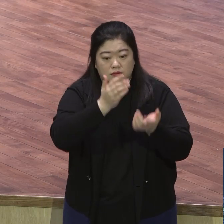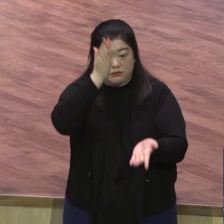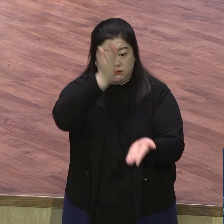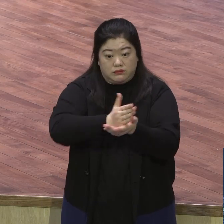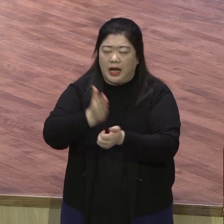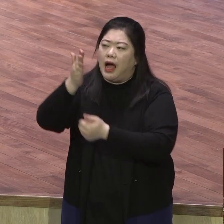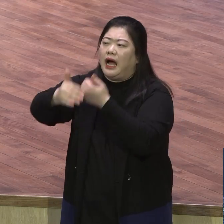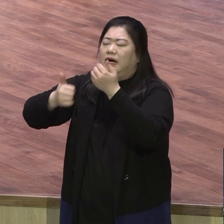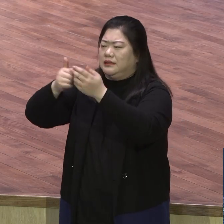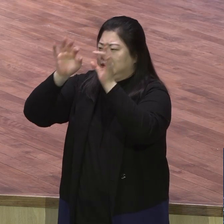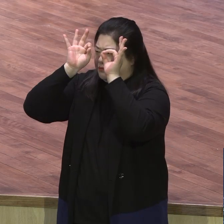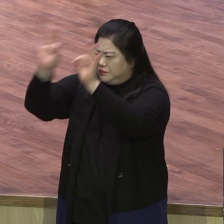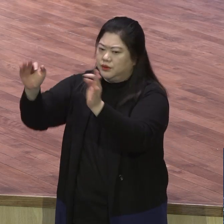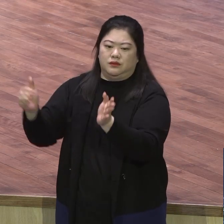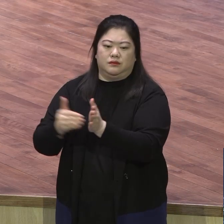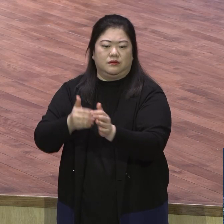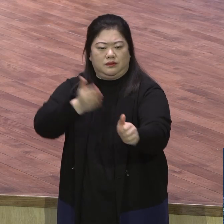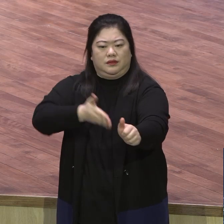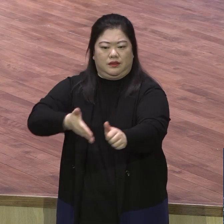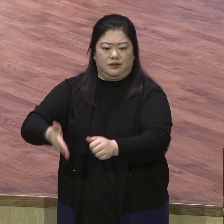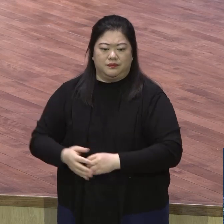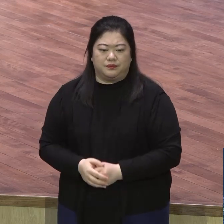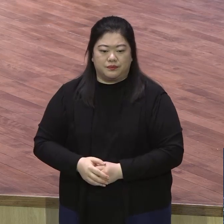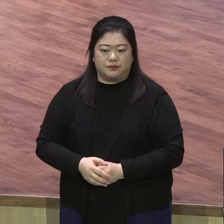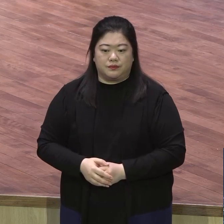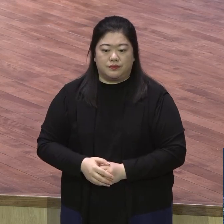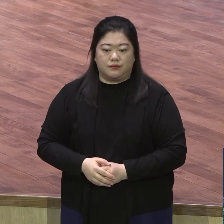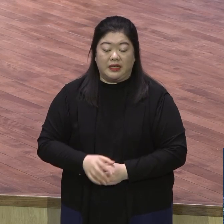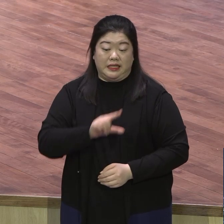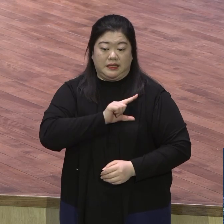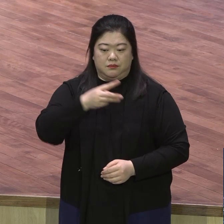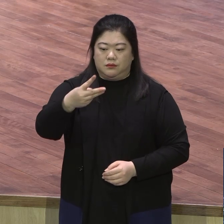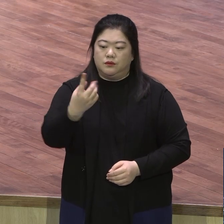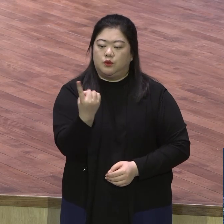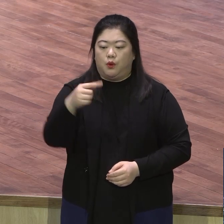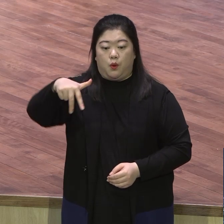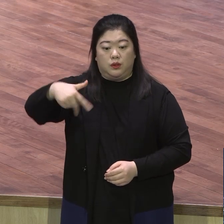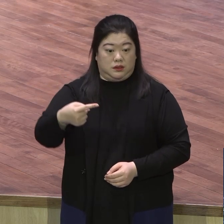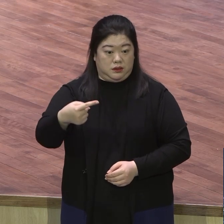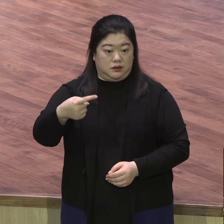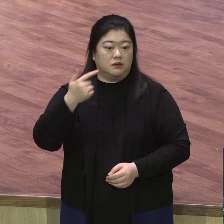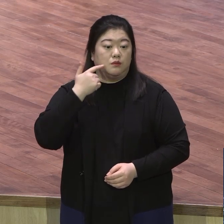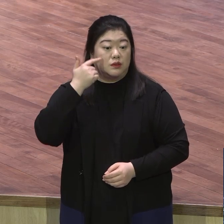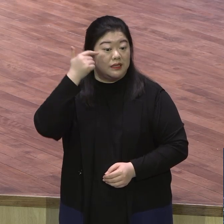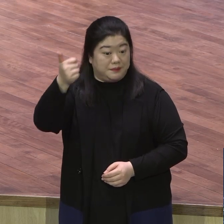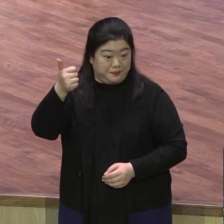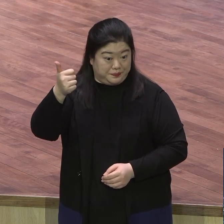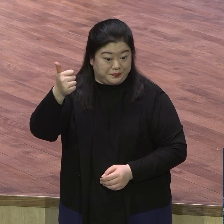AW 토전 목사님 유명한 부위입니다. 예배에 대해서 이런 말을 했어요. 예배는